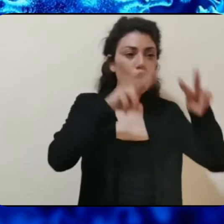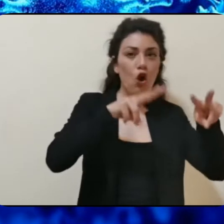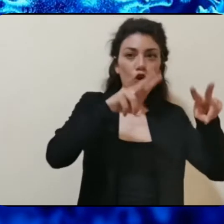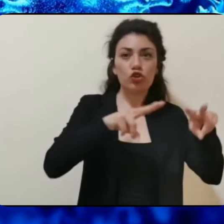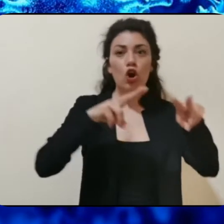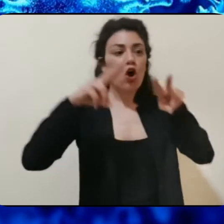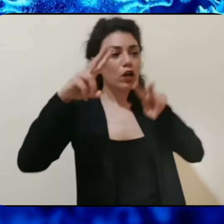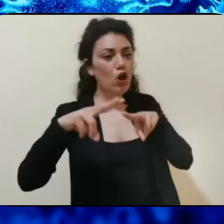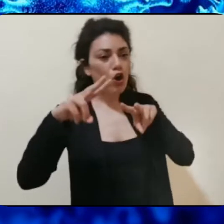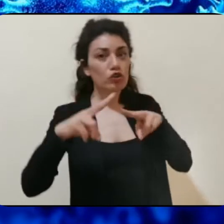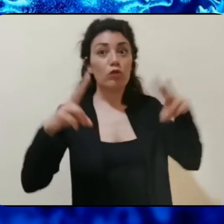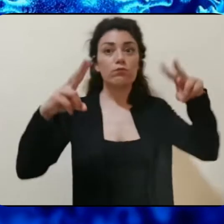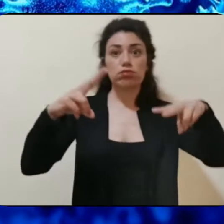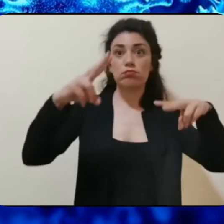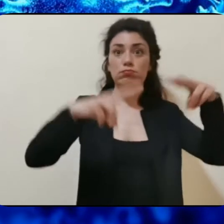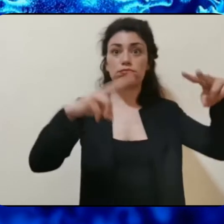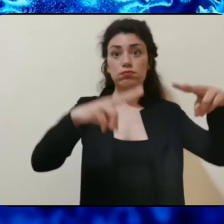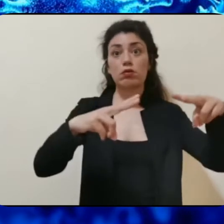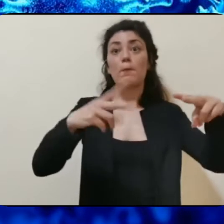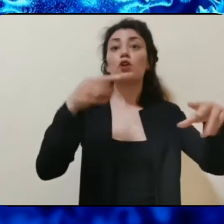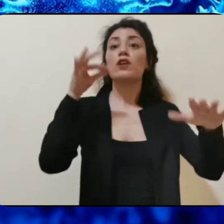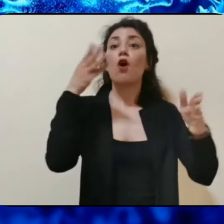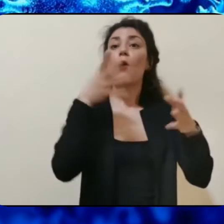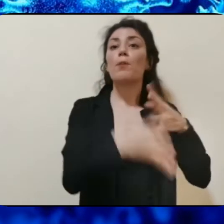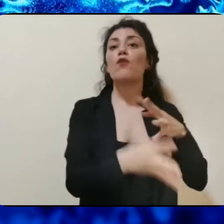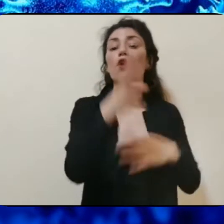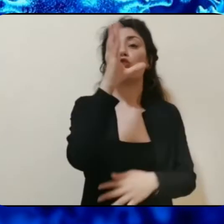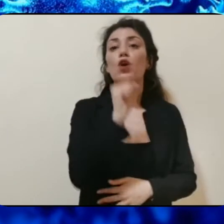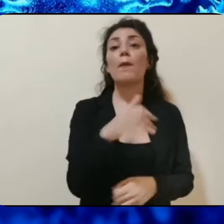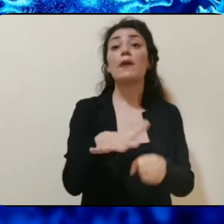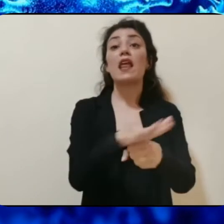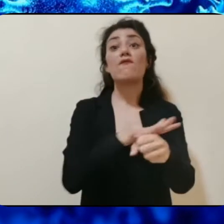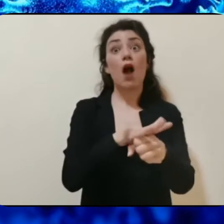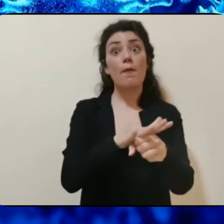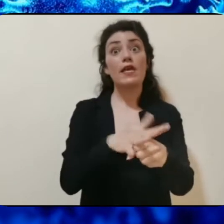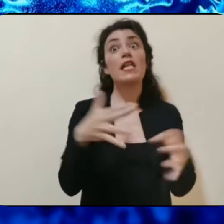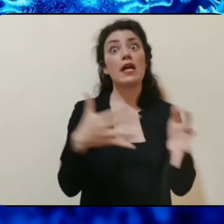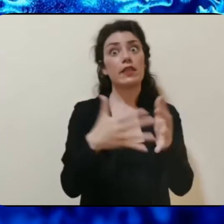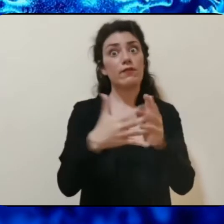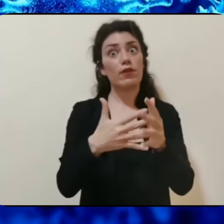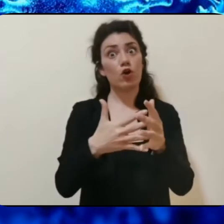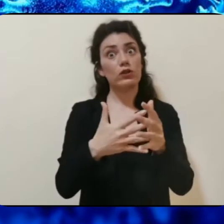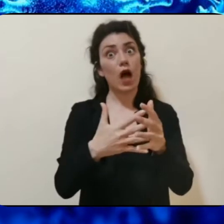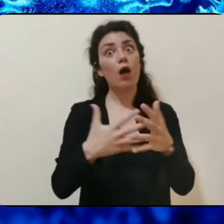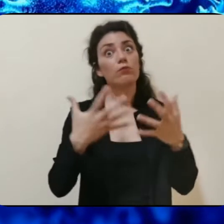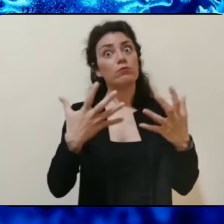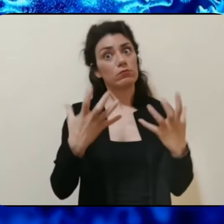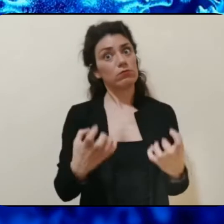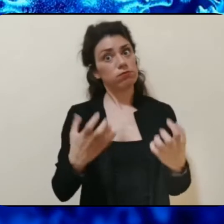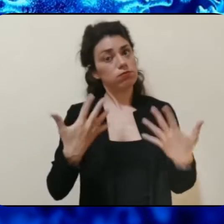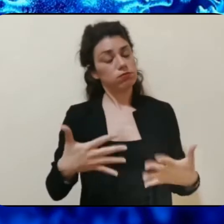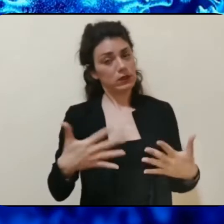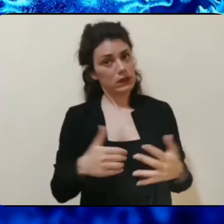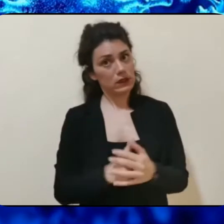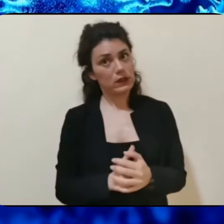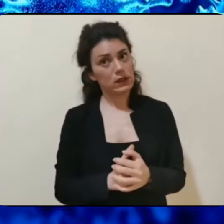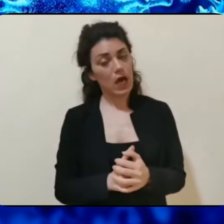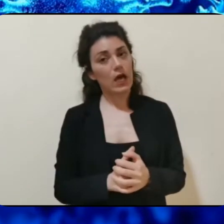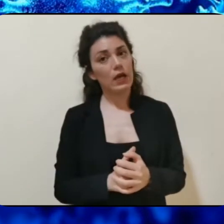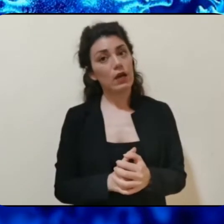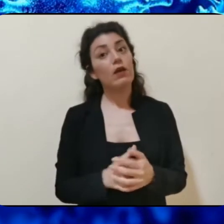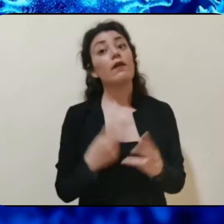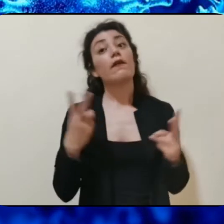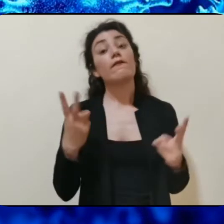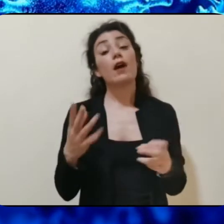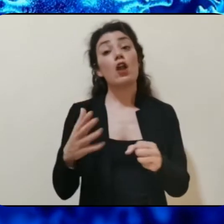per poter in prima battuta aiutare le persone che veramente ne hanno diritto, nel senso che si trovano in una profonda crisi di liquidità.